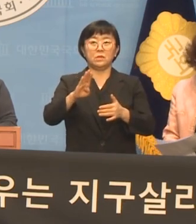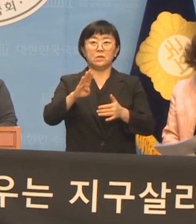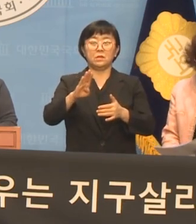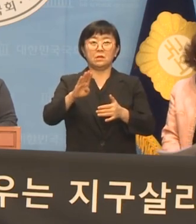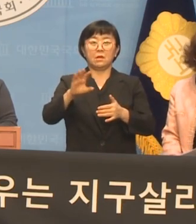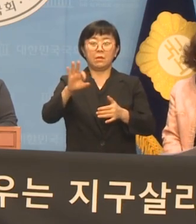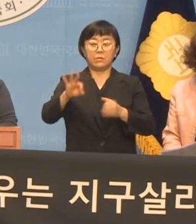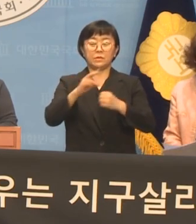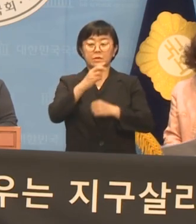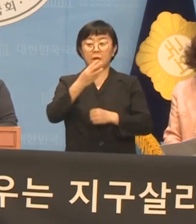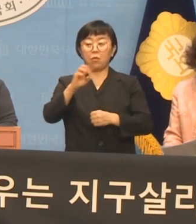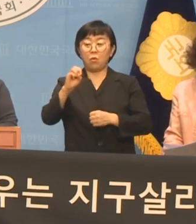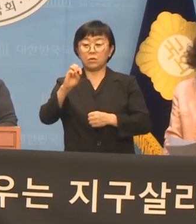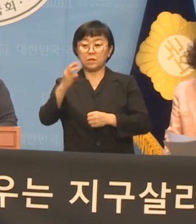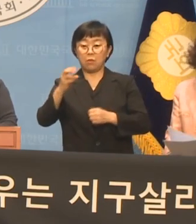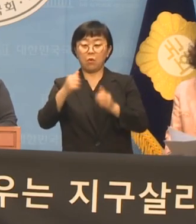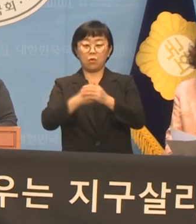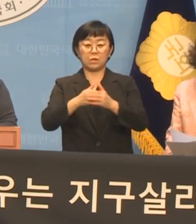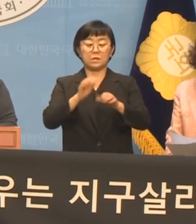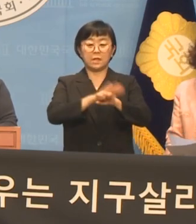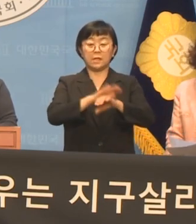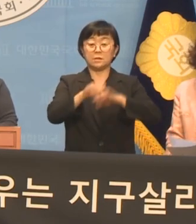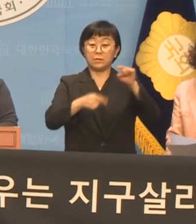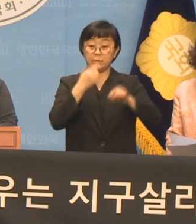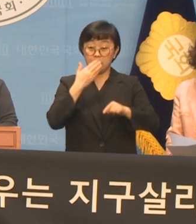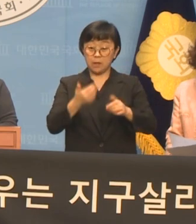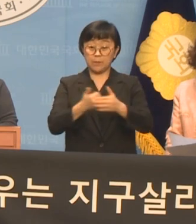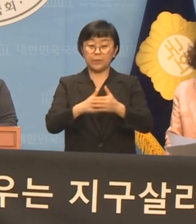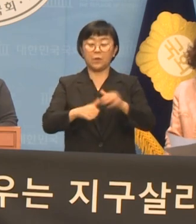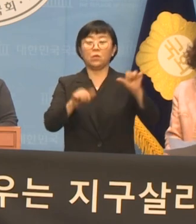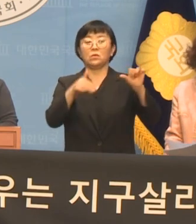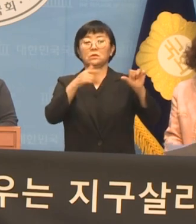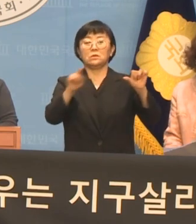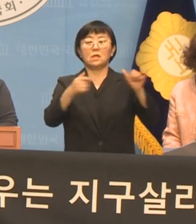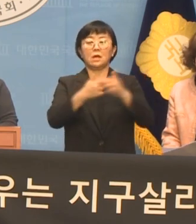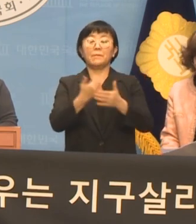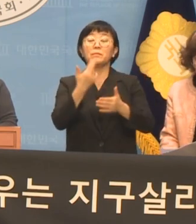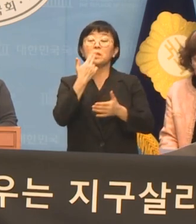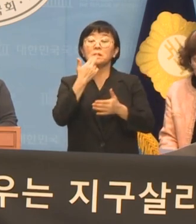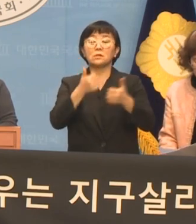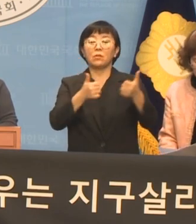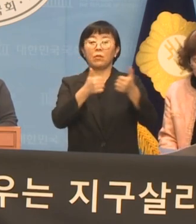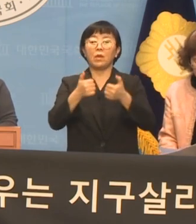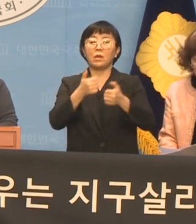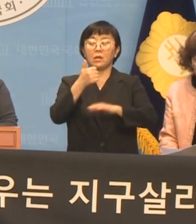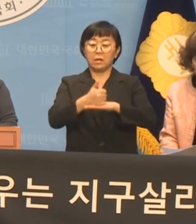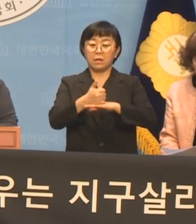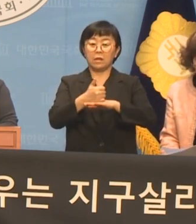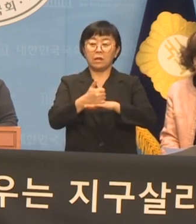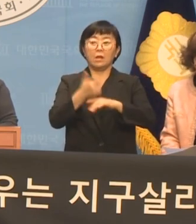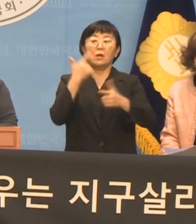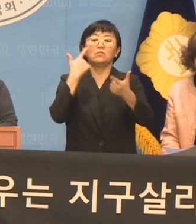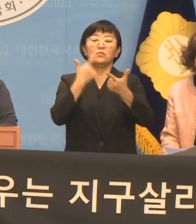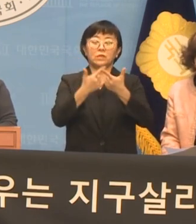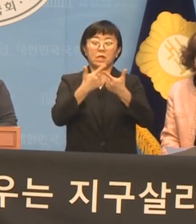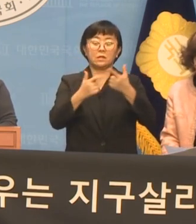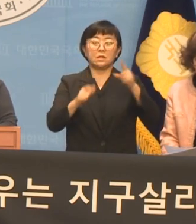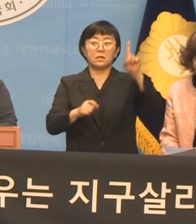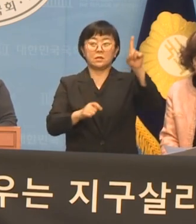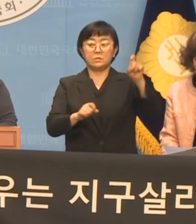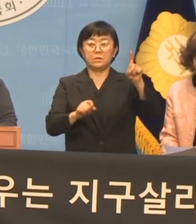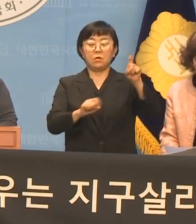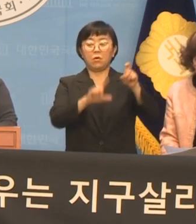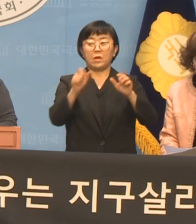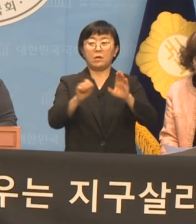GBF3030이 제대로 지켜질 것인가? 제5차 플라스틱 회의 최종 회의가 부산에서 11월에